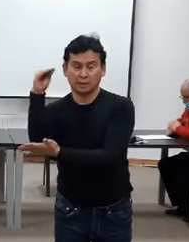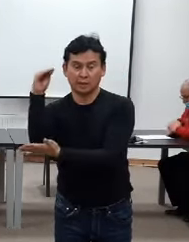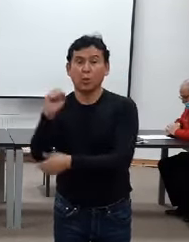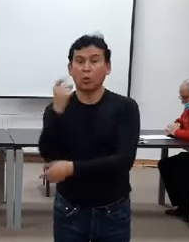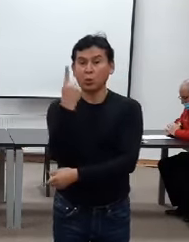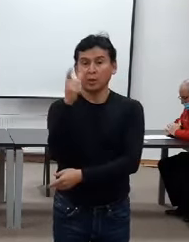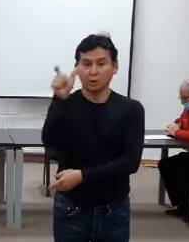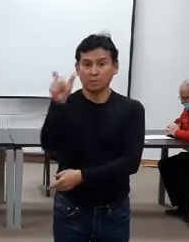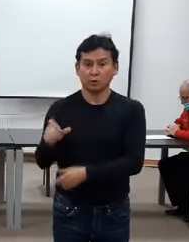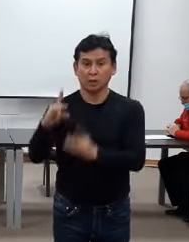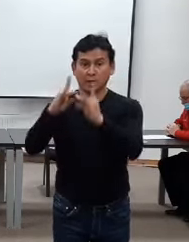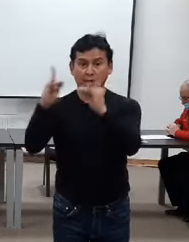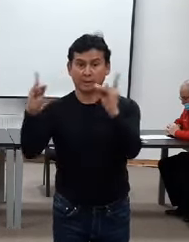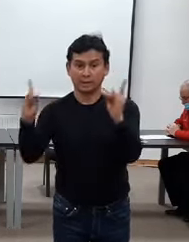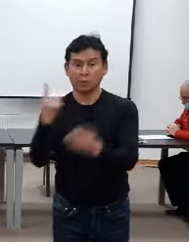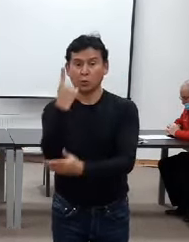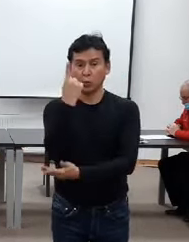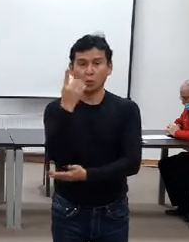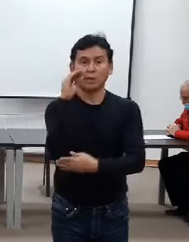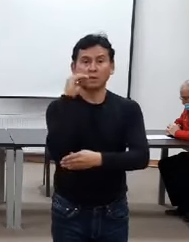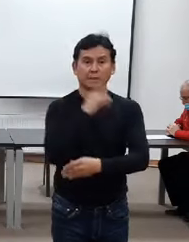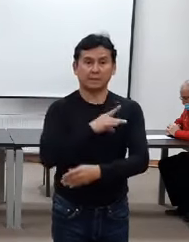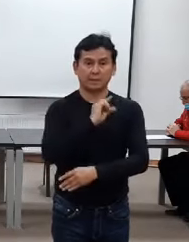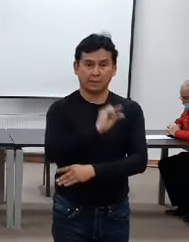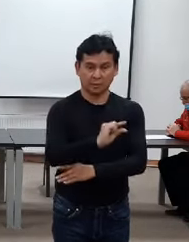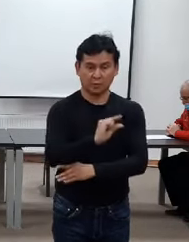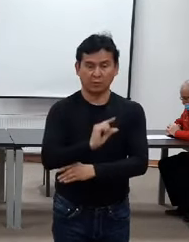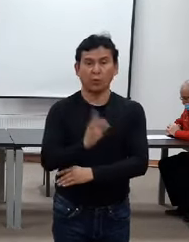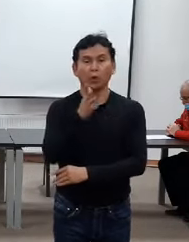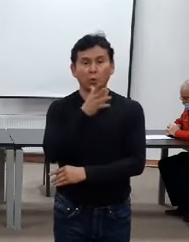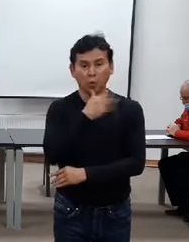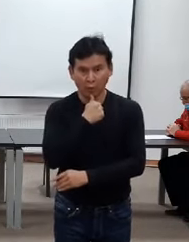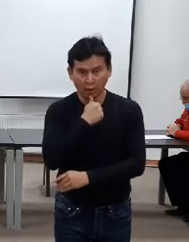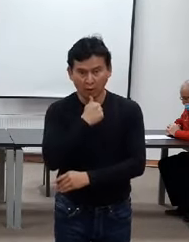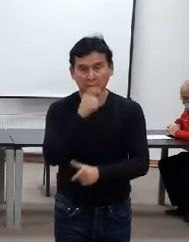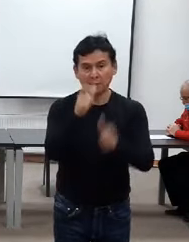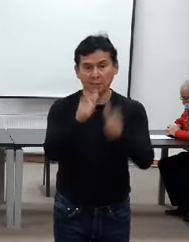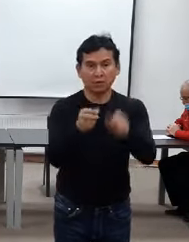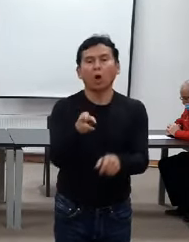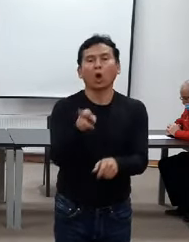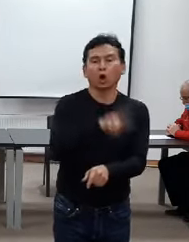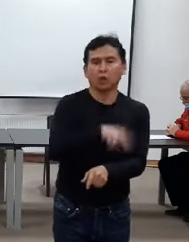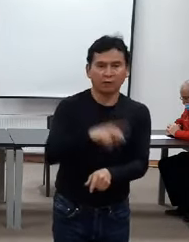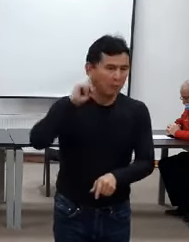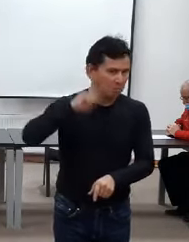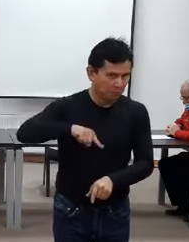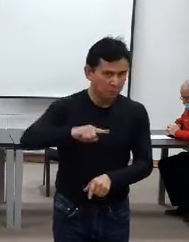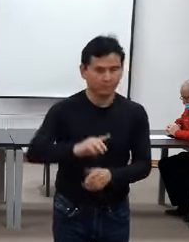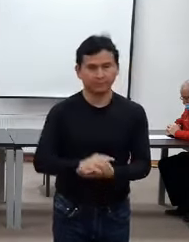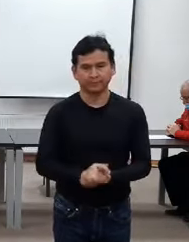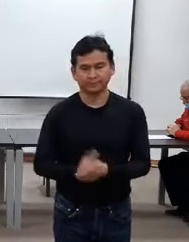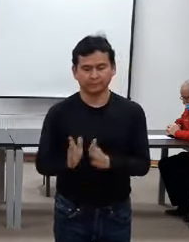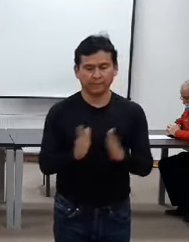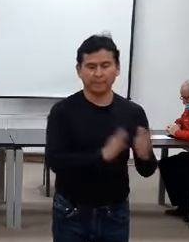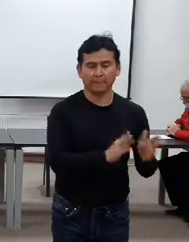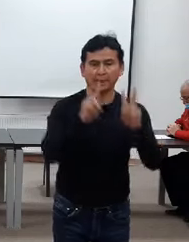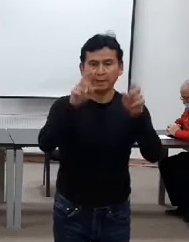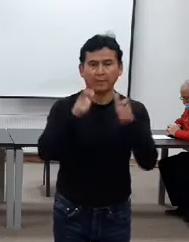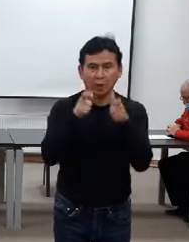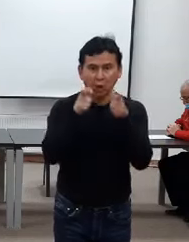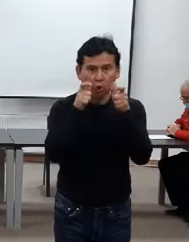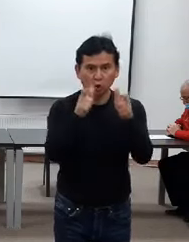Aysén, 1 de Chile Chico. No hubo personas reincidentes. Respecto al control